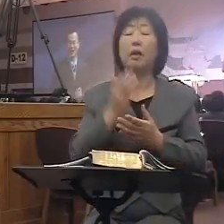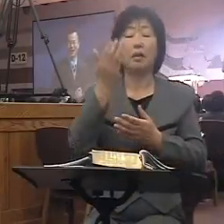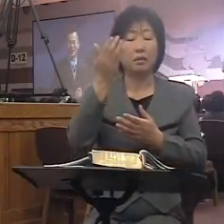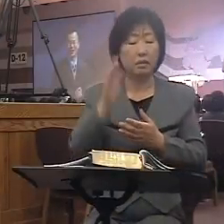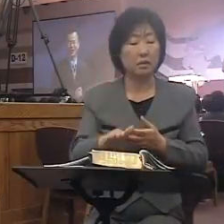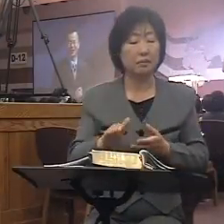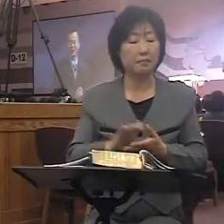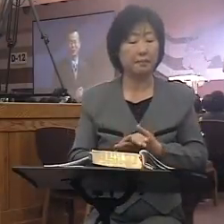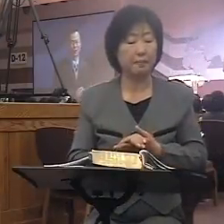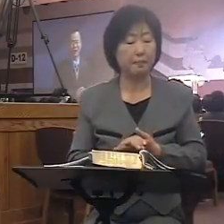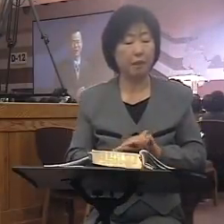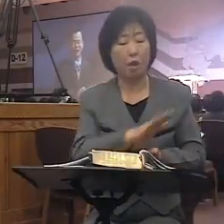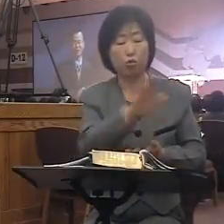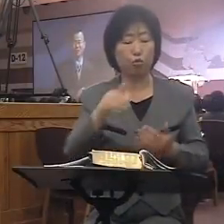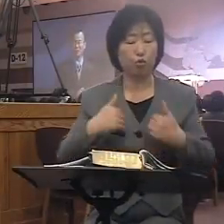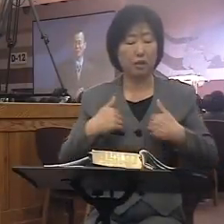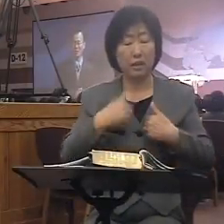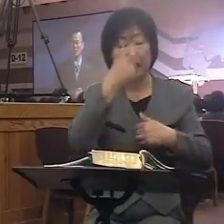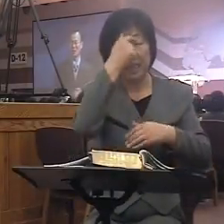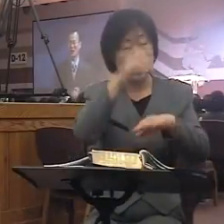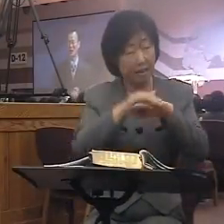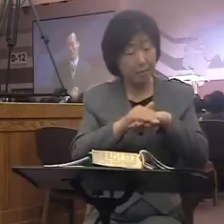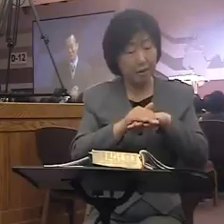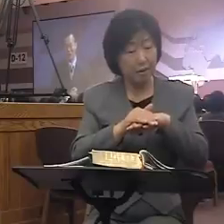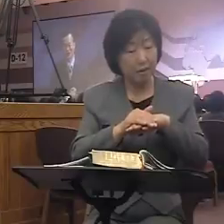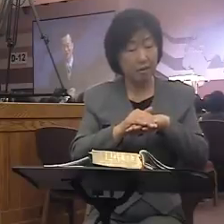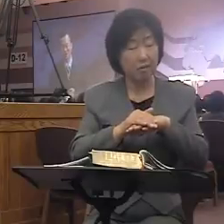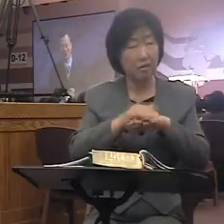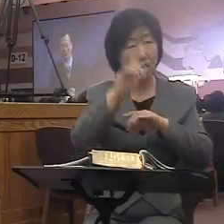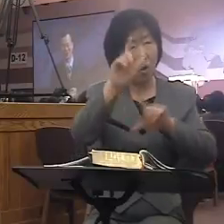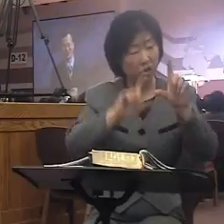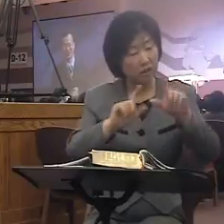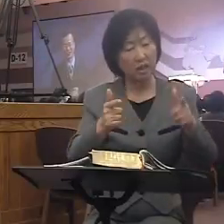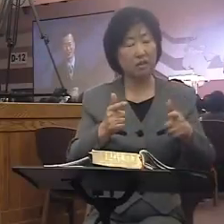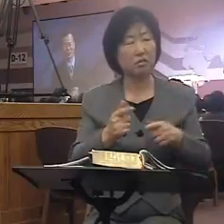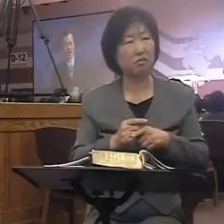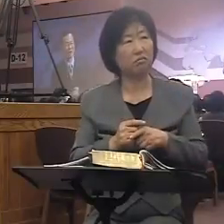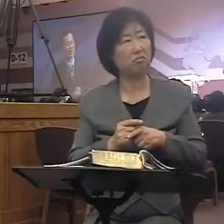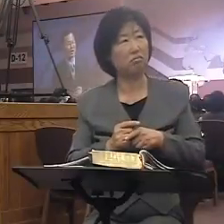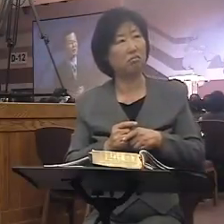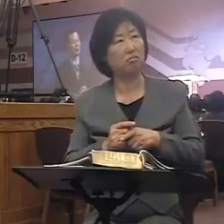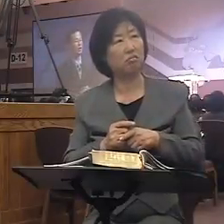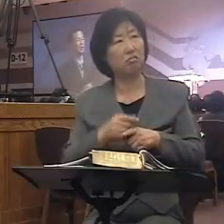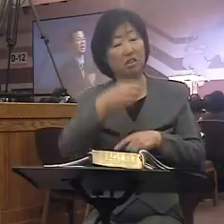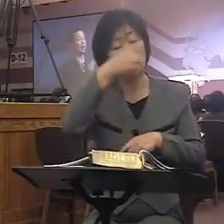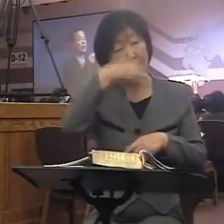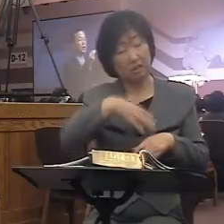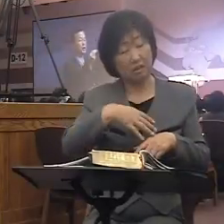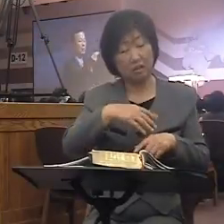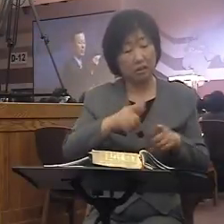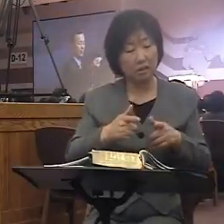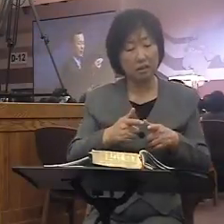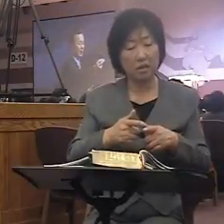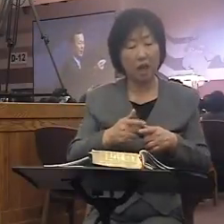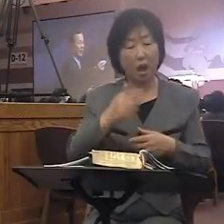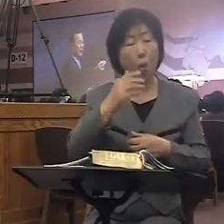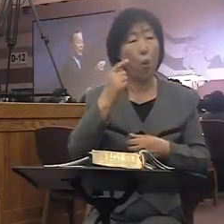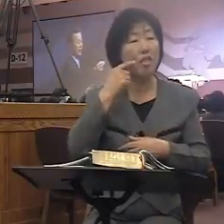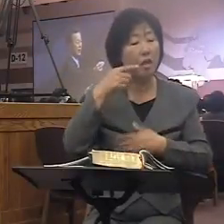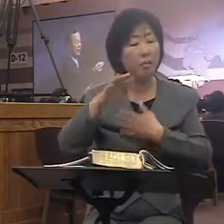그러나 우리의 예배는 퍼포먼스도 아니고 형식도 아니죠. 뭐냐면 하나님은 우리를 찾아오시기